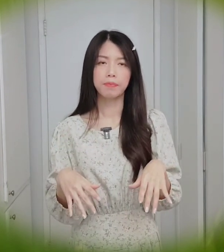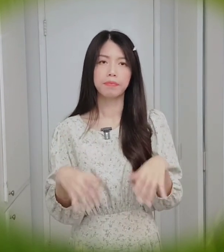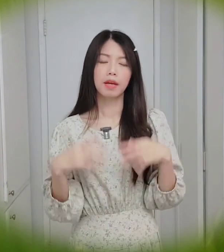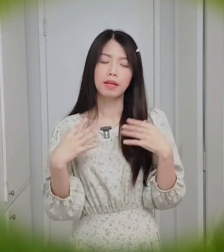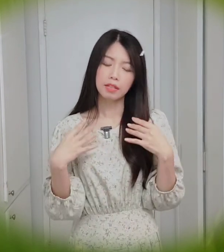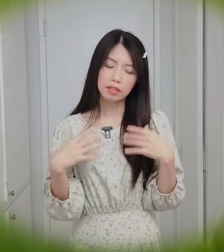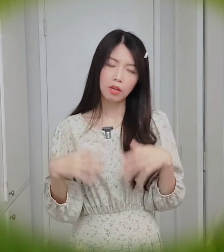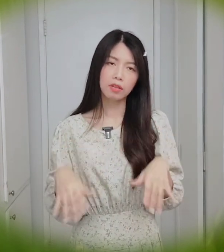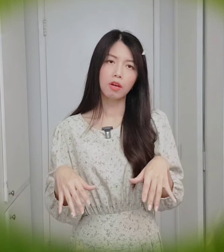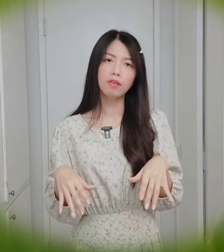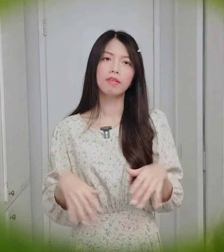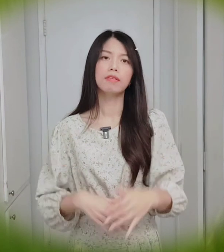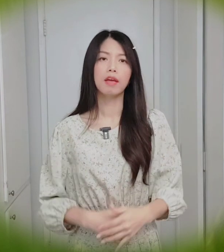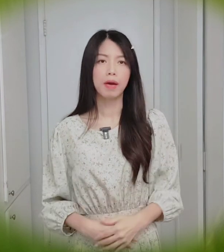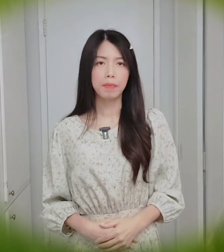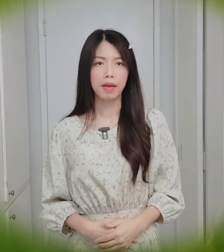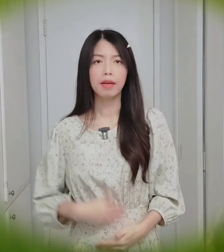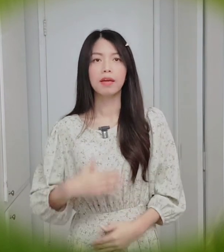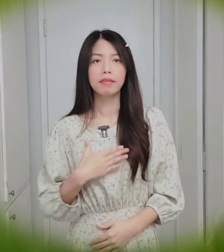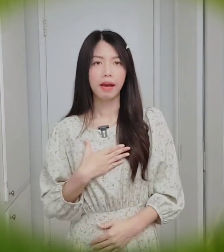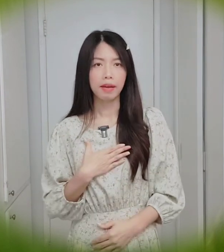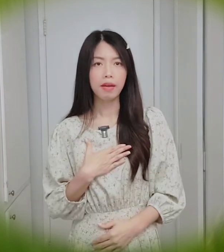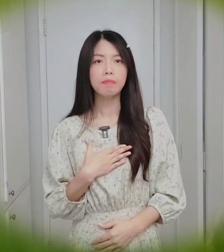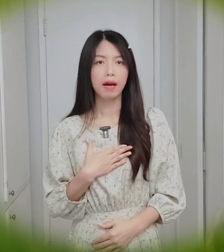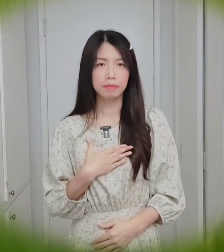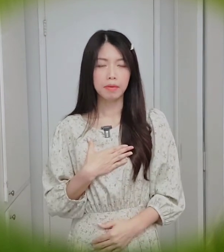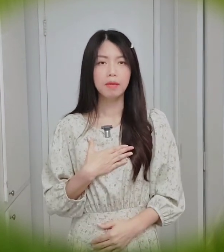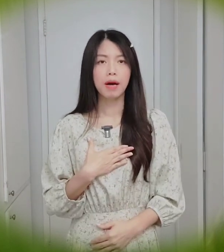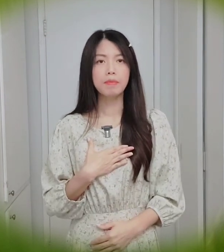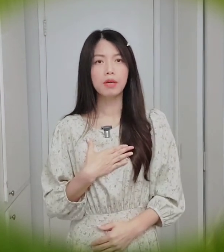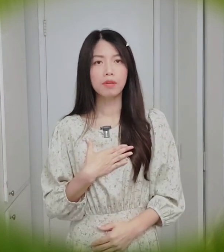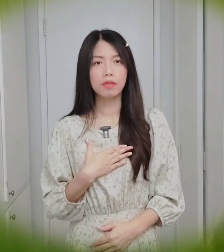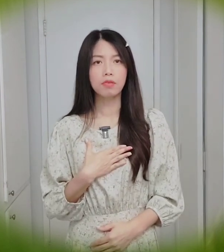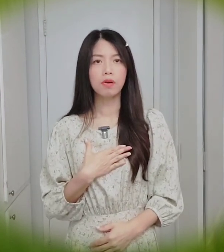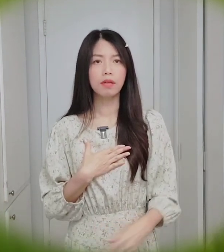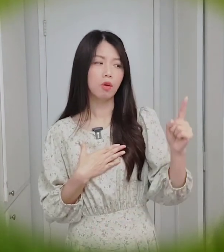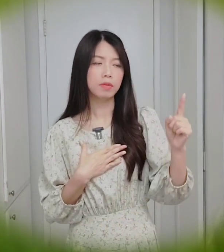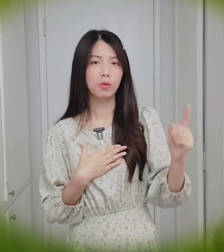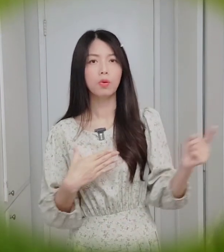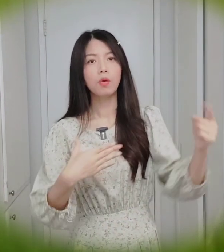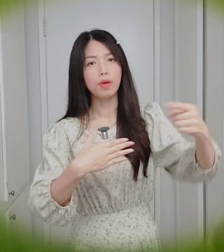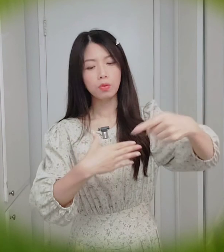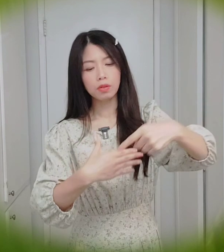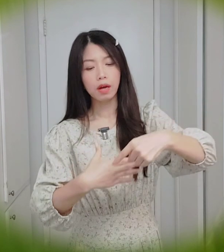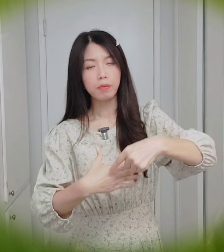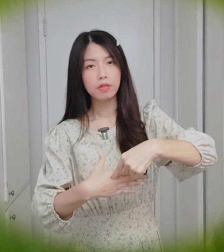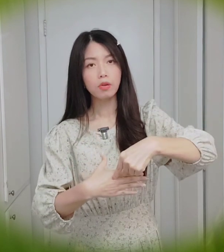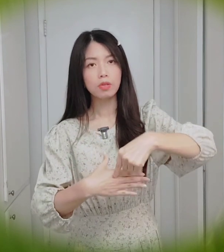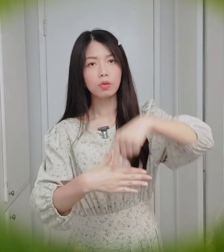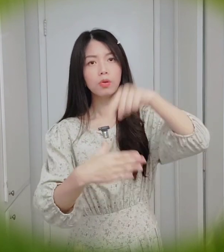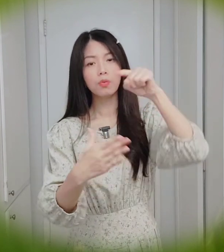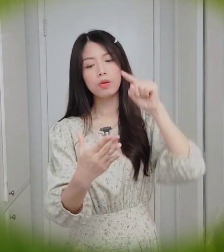뜻입니다. 지쳐있던 내 마음에 나의 마음이라고 하는 뜻의 수어는 검지로 왼손 등